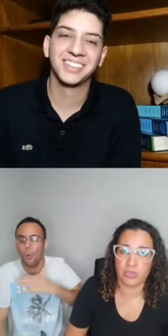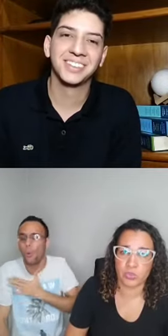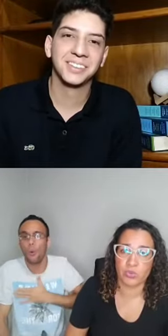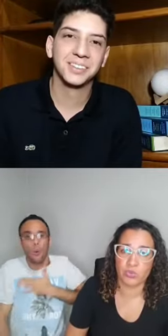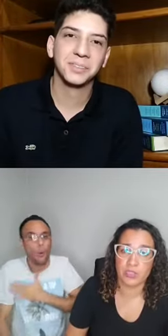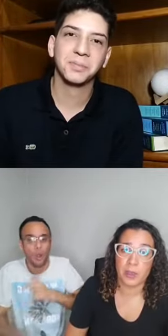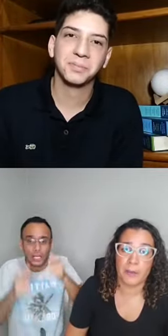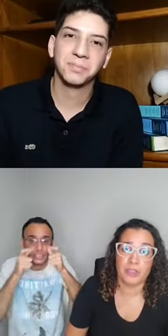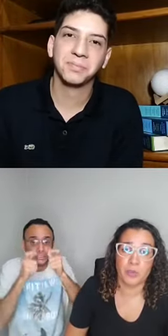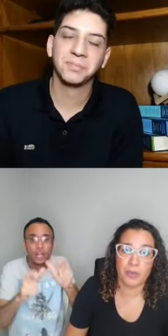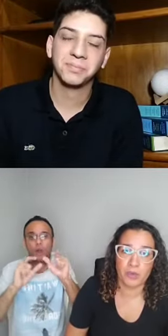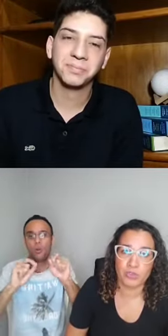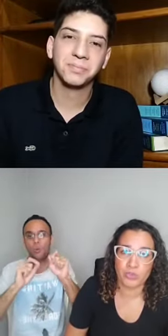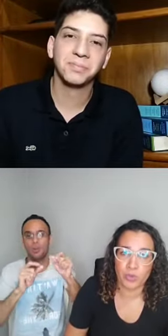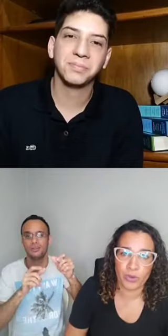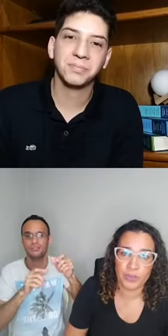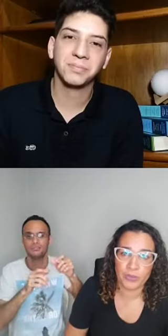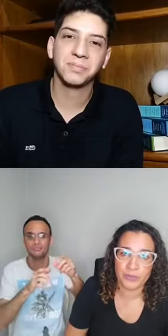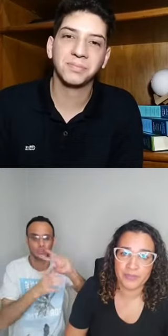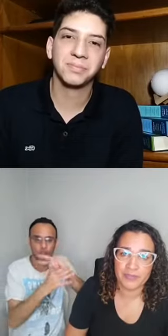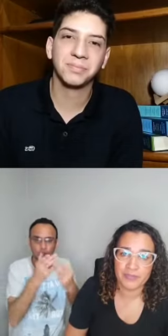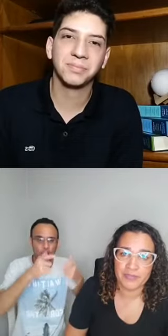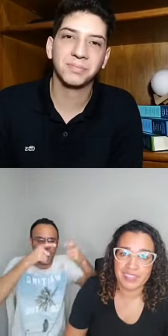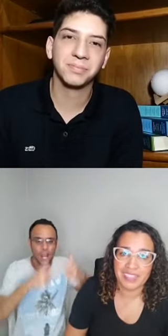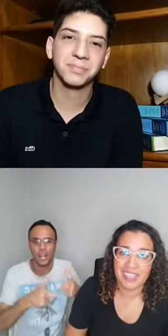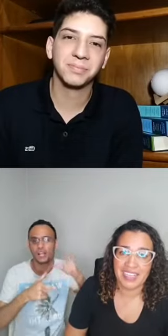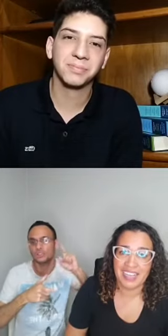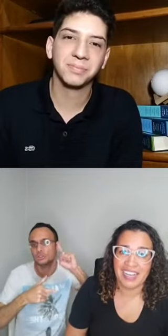ouvintes surdos. Mas o meu sonho